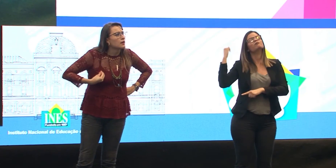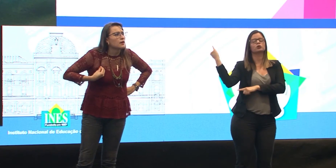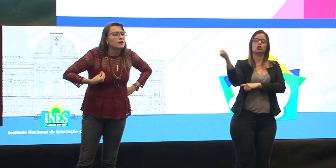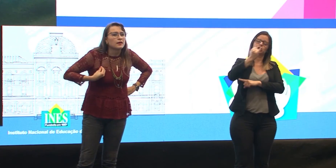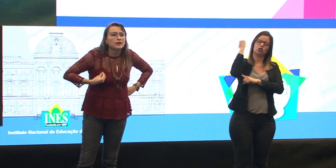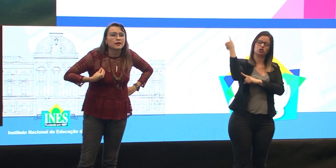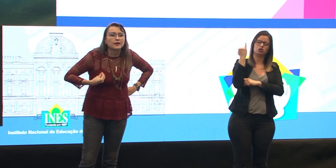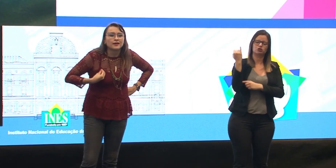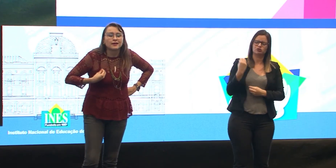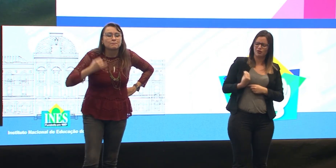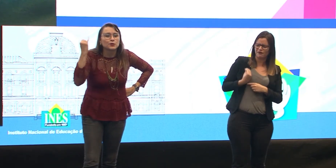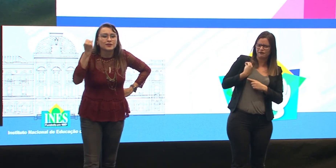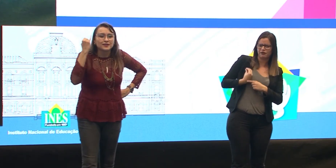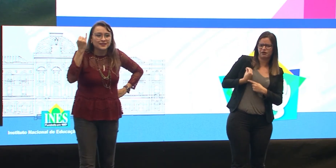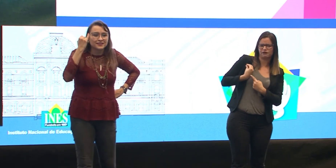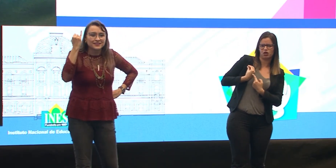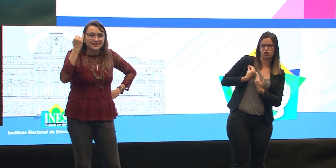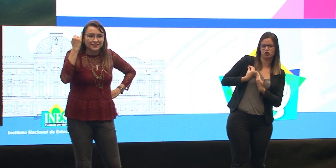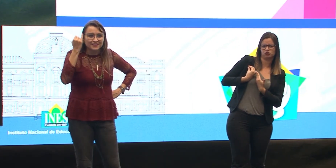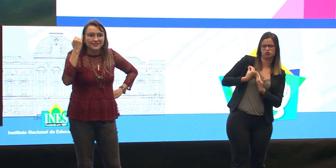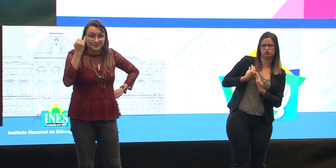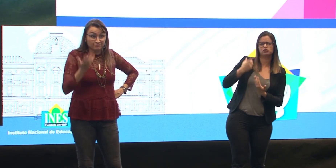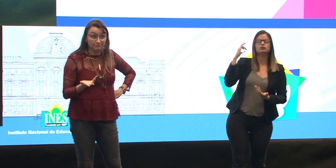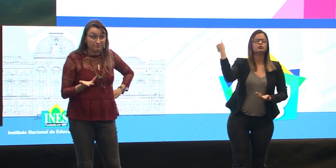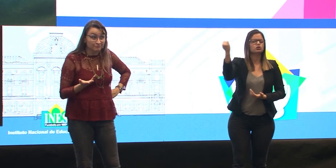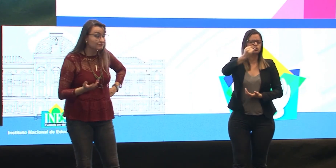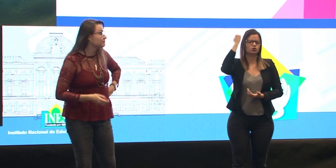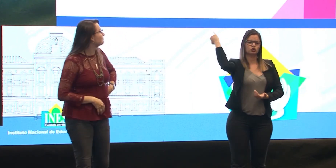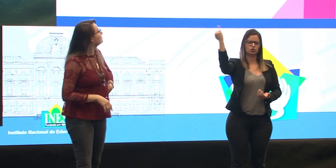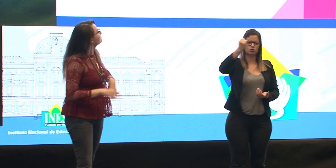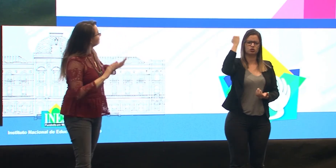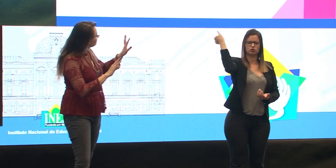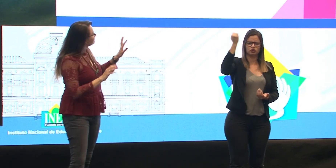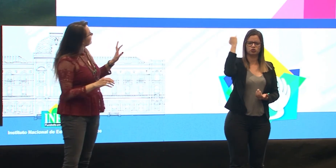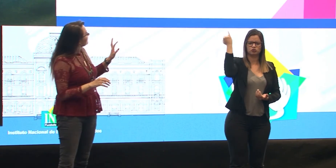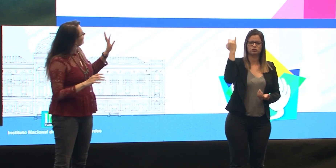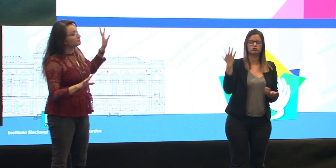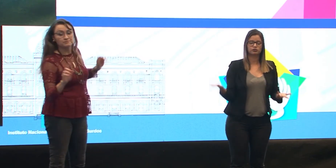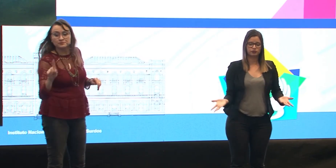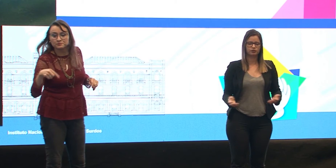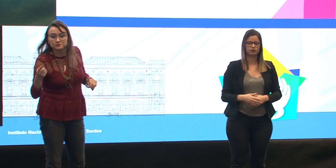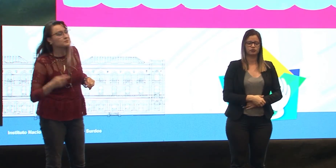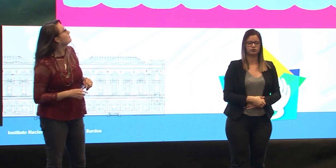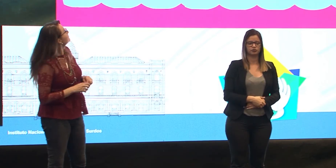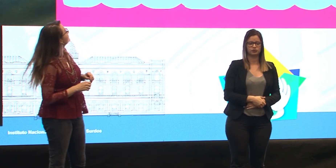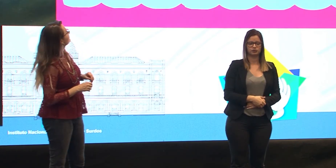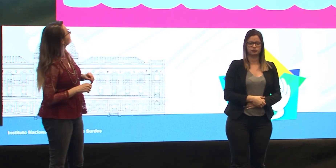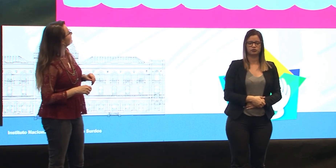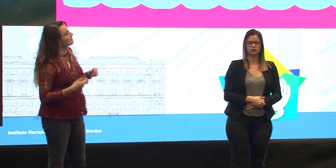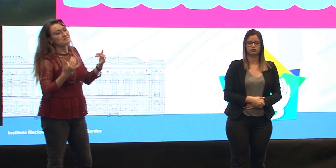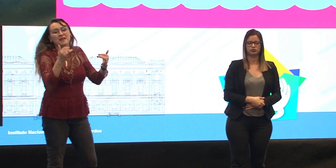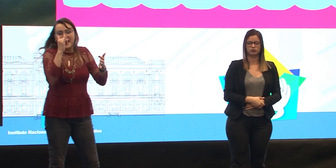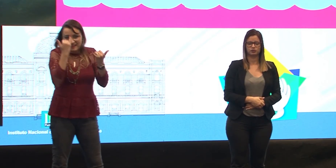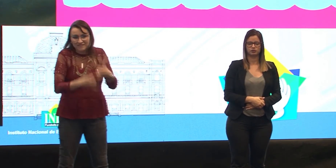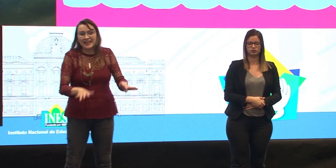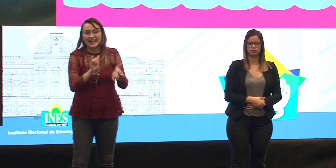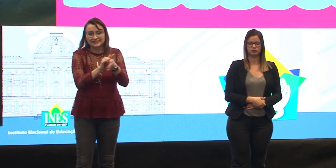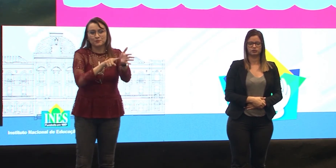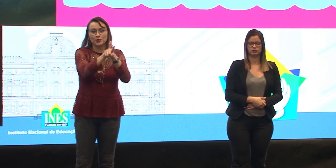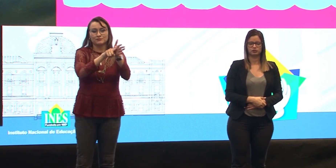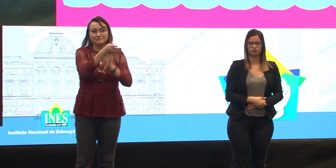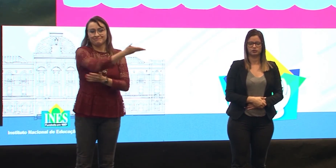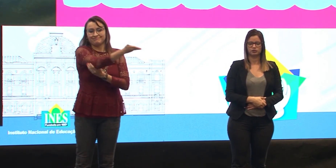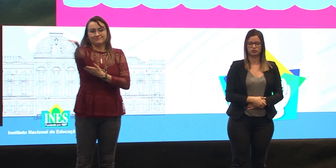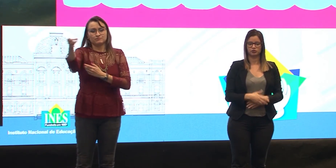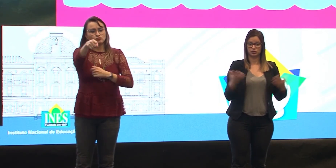e pensar do que é importante para as nossas vidas. A educação, as pesquisas servem para melhorar